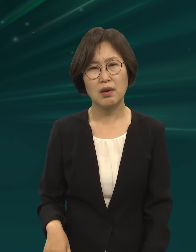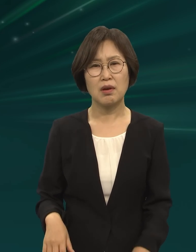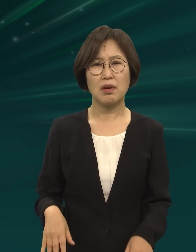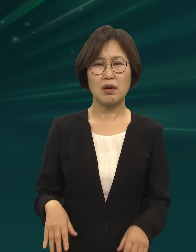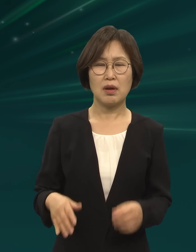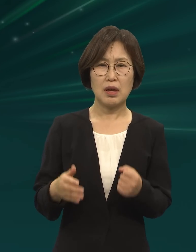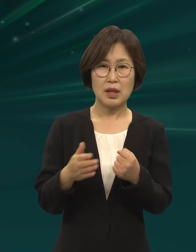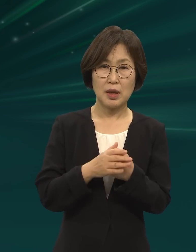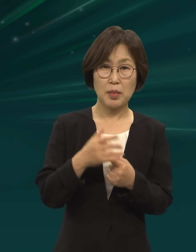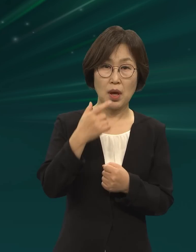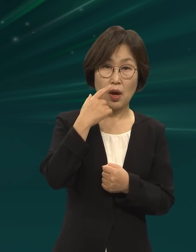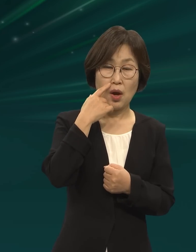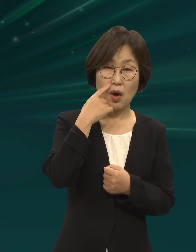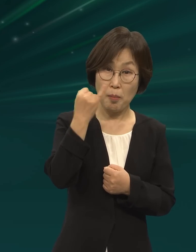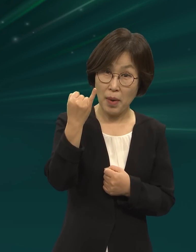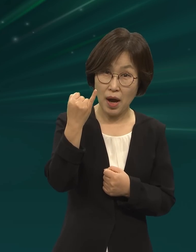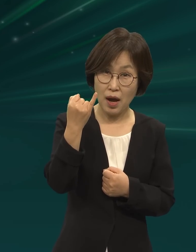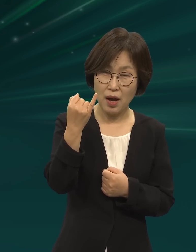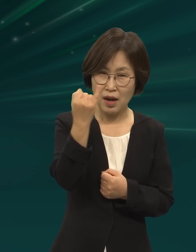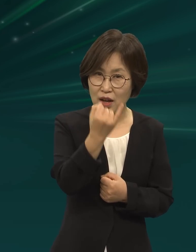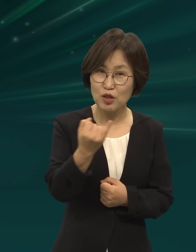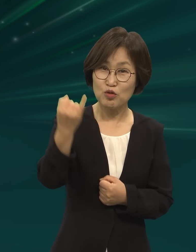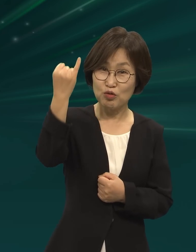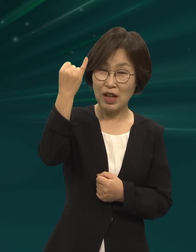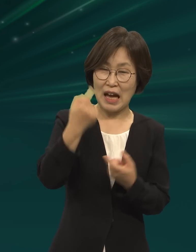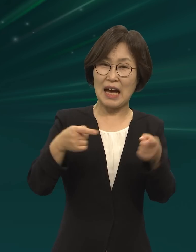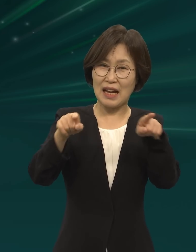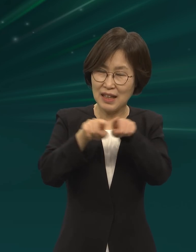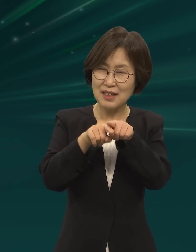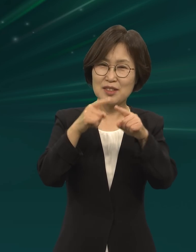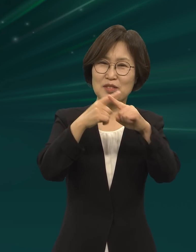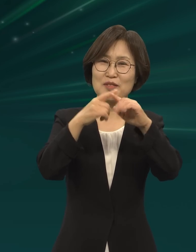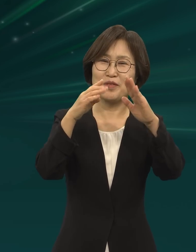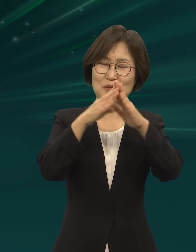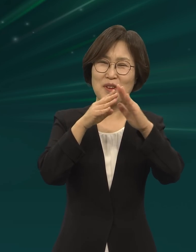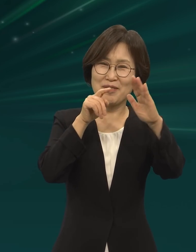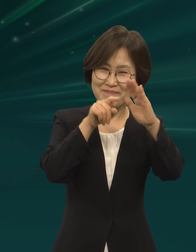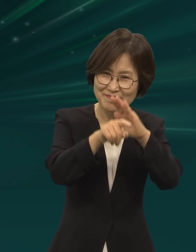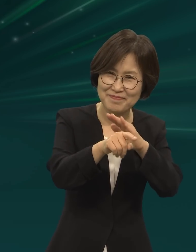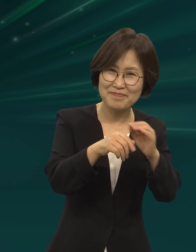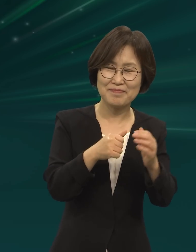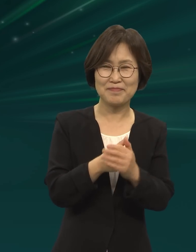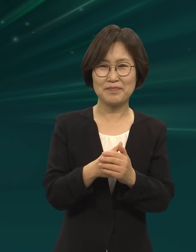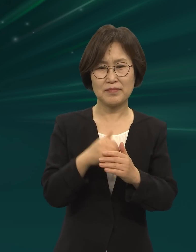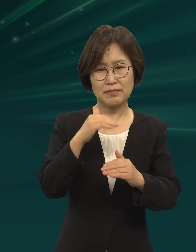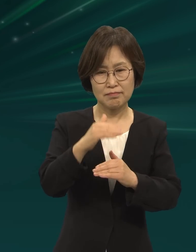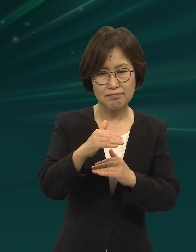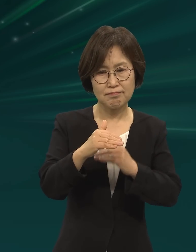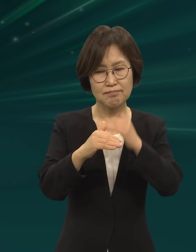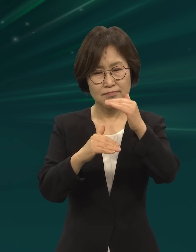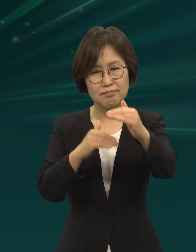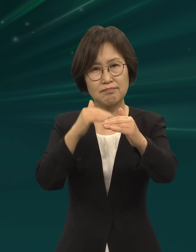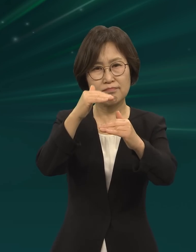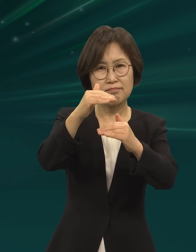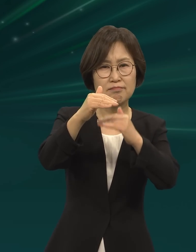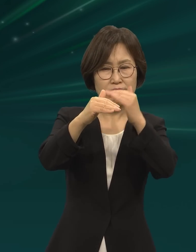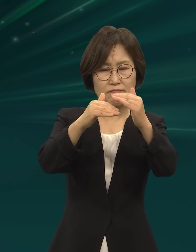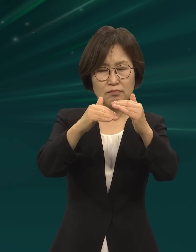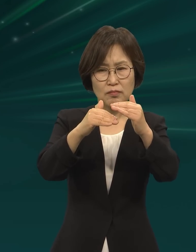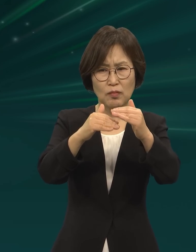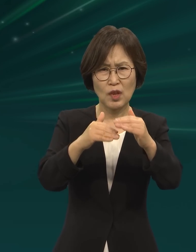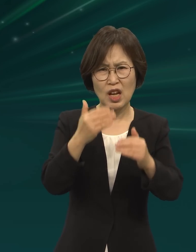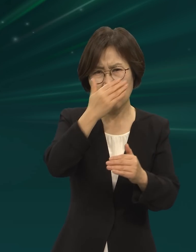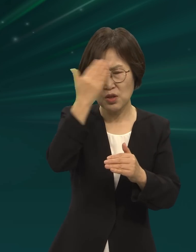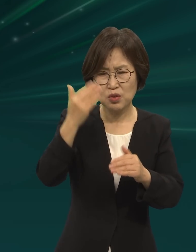엄마랑 누나를 데리고 이제 교회에 갔습니다. 그래서 계단으로 올라가는데 몇 명 청년들이 와서 저를